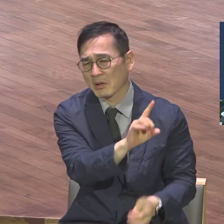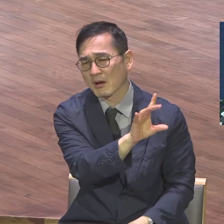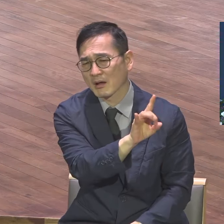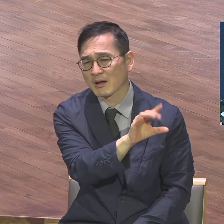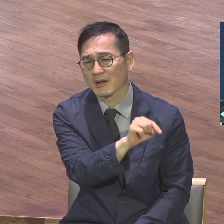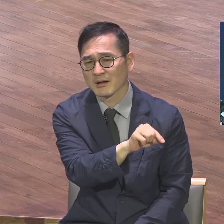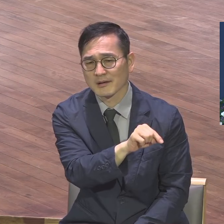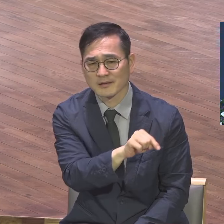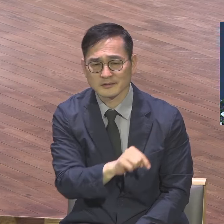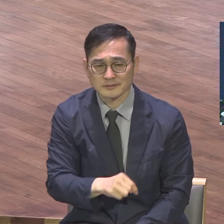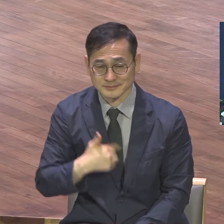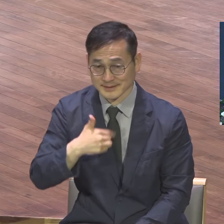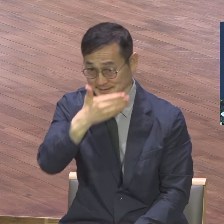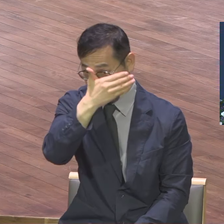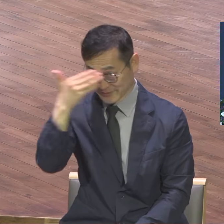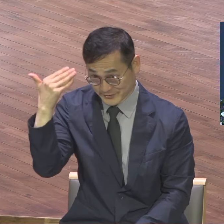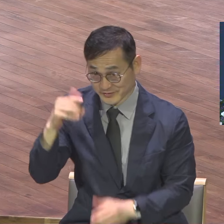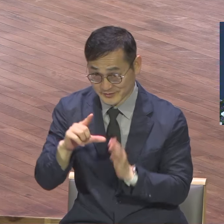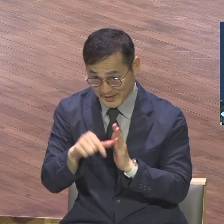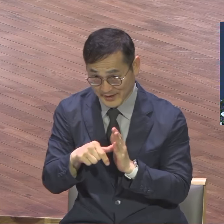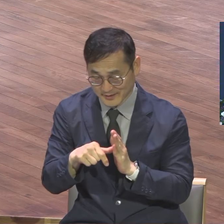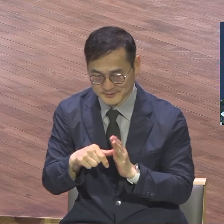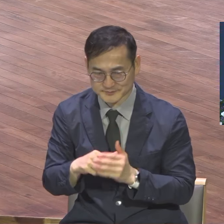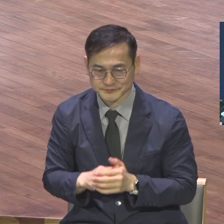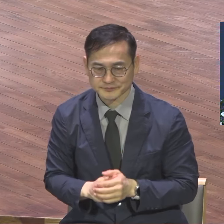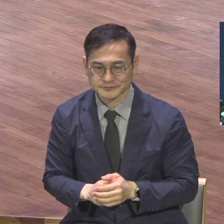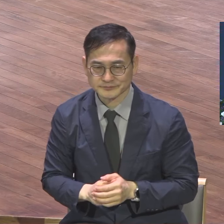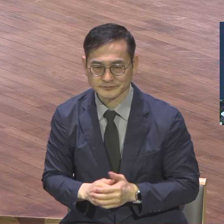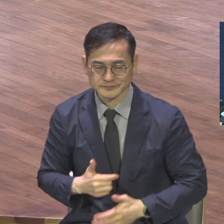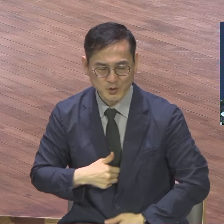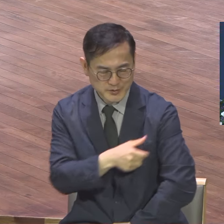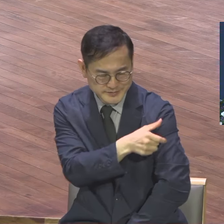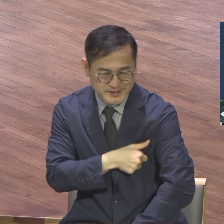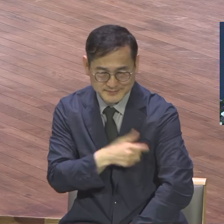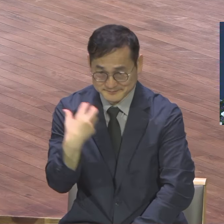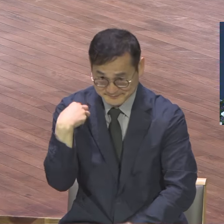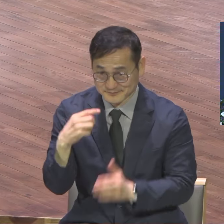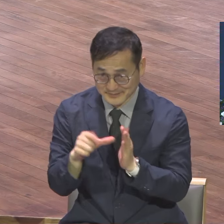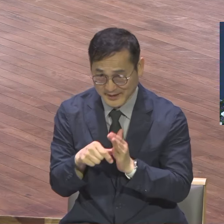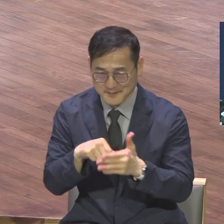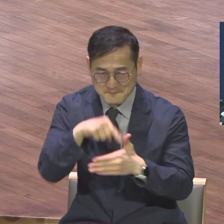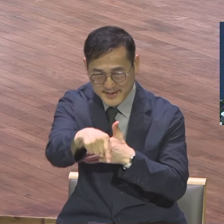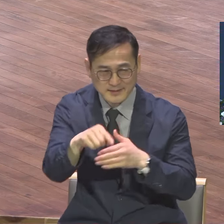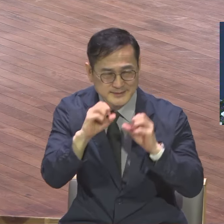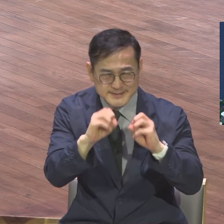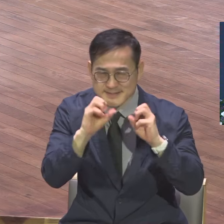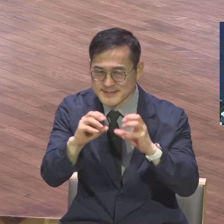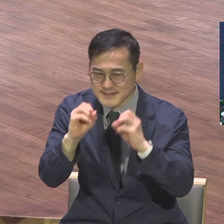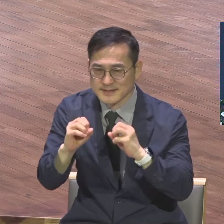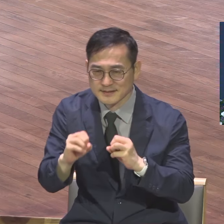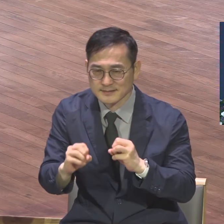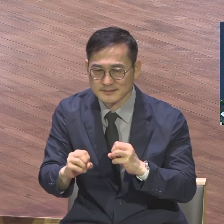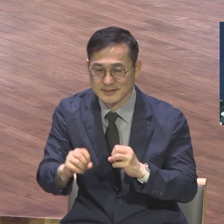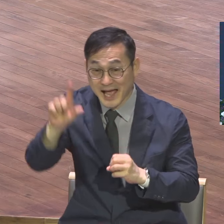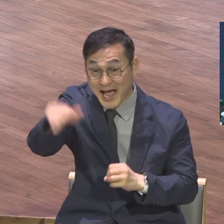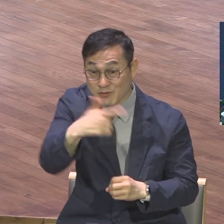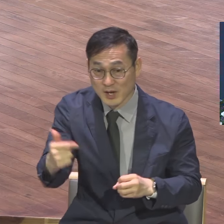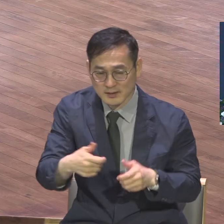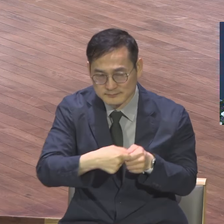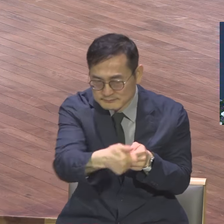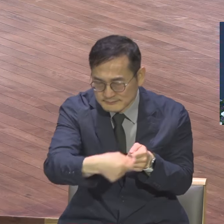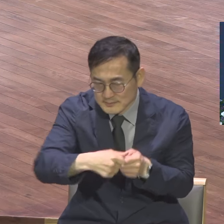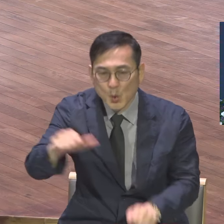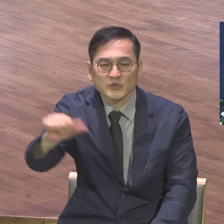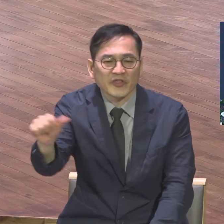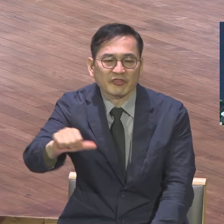저도 청년 때, 집사 때 노방전도 노방에서 한 주에 5천 장씩